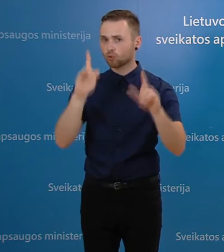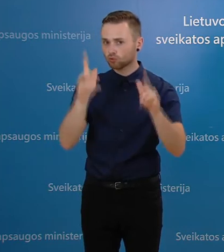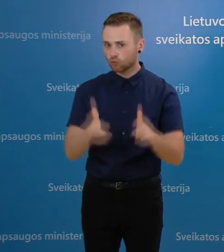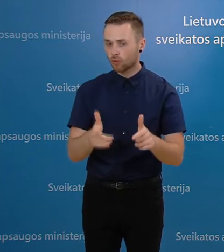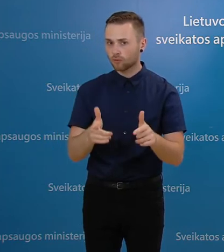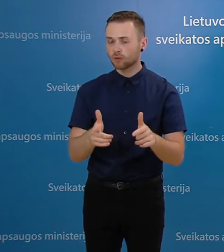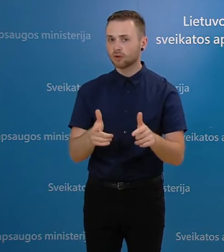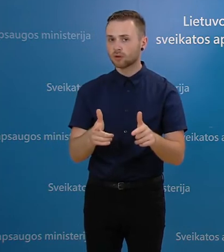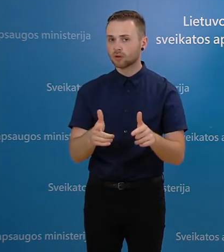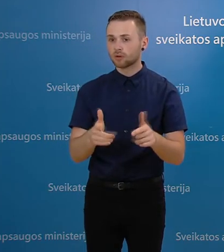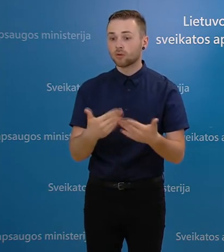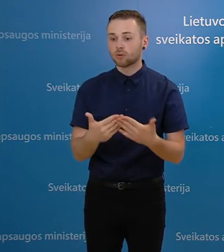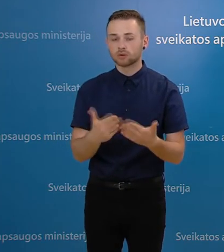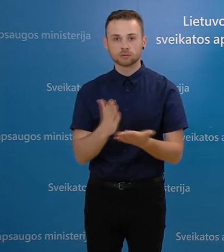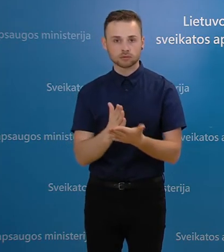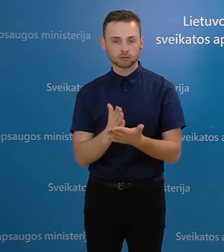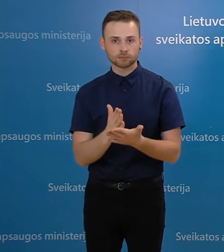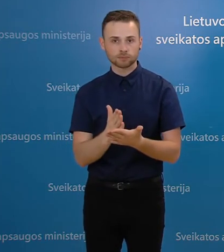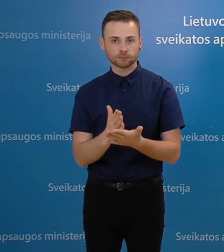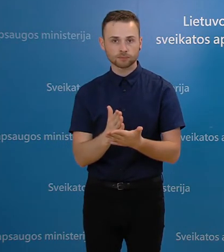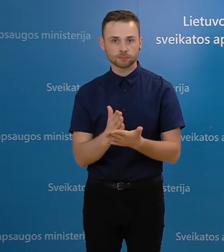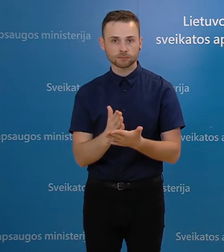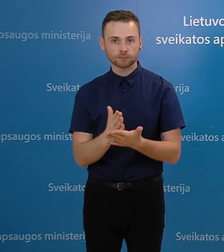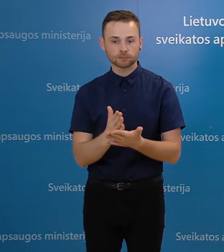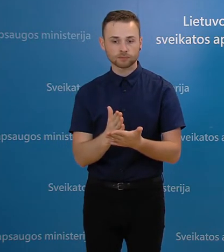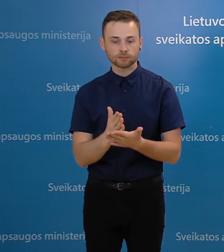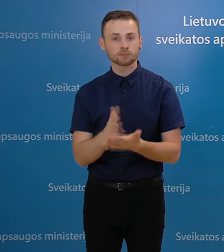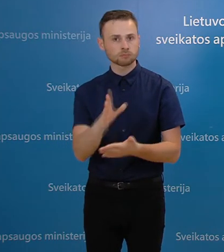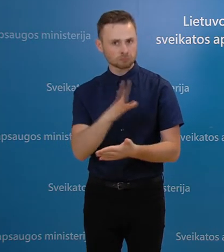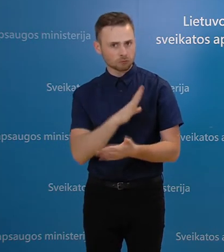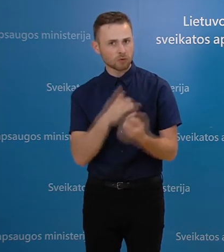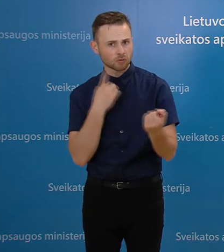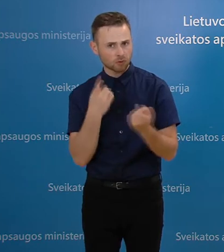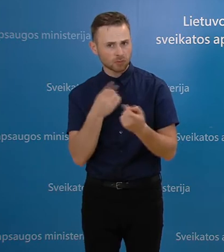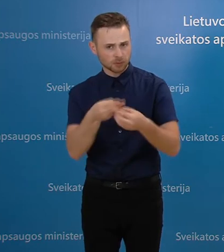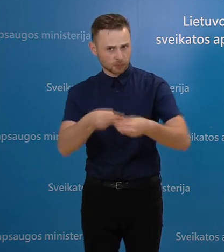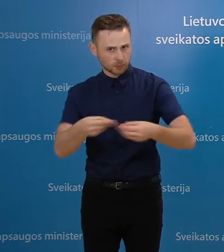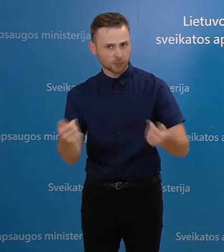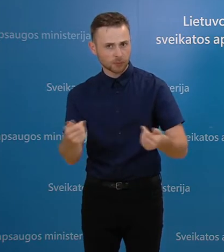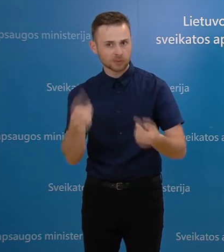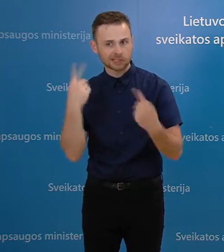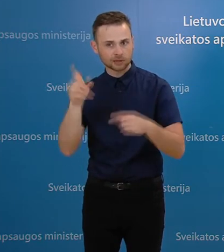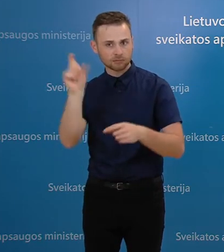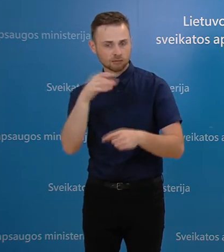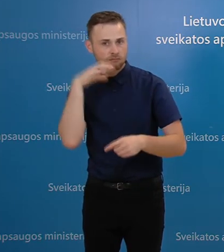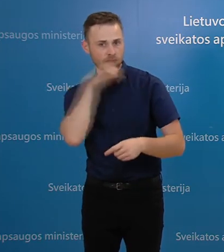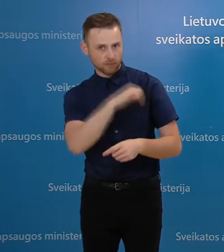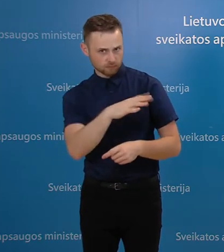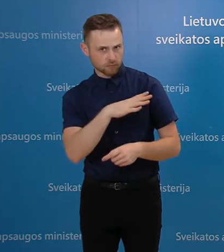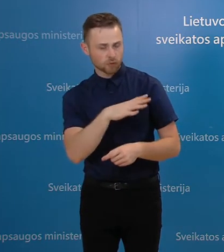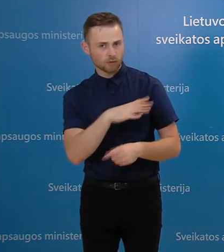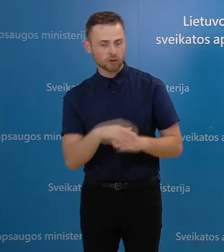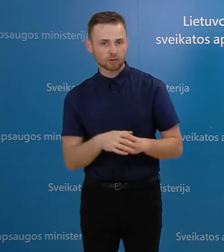apie galimą, kuomet kyla klausimų, ar buvo tokie duomenys pasisavinti, kaip čia klausime